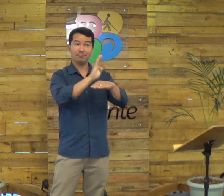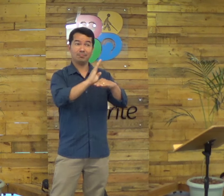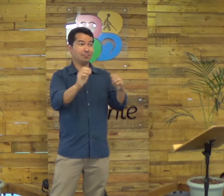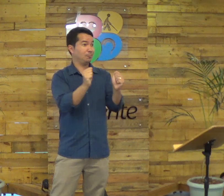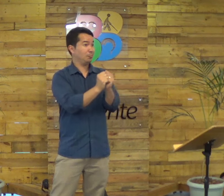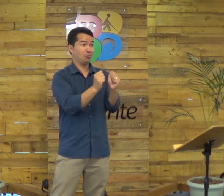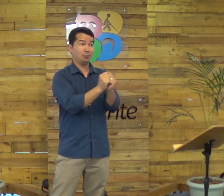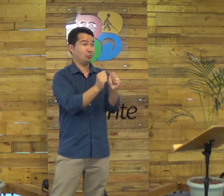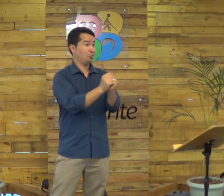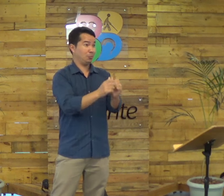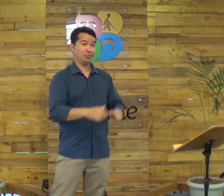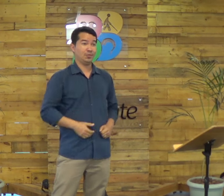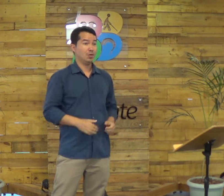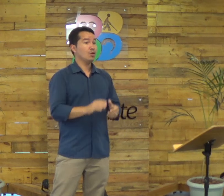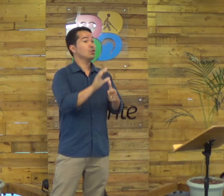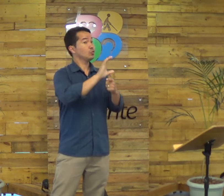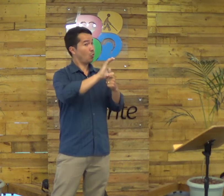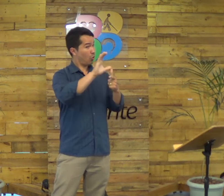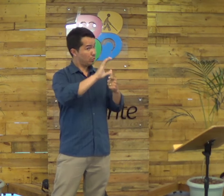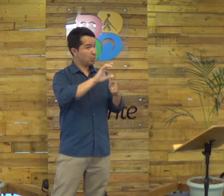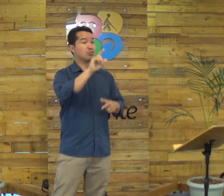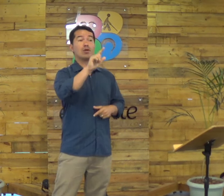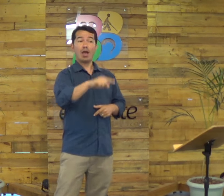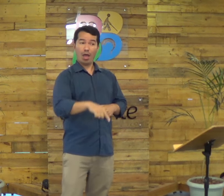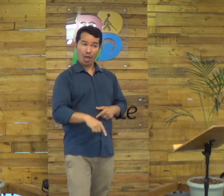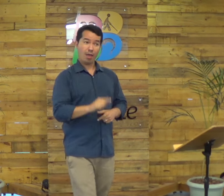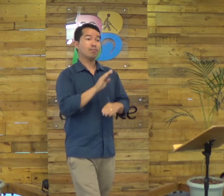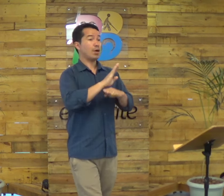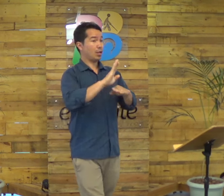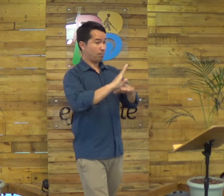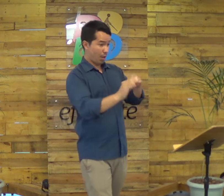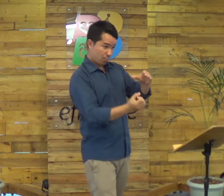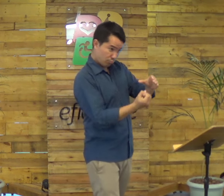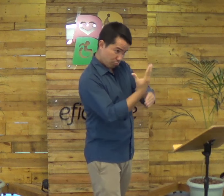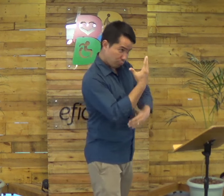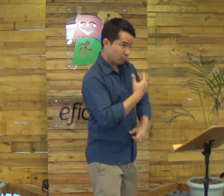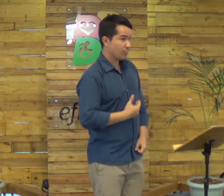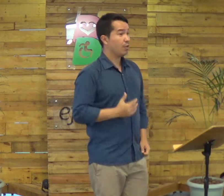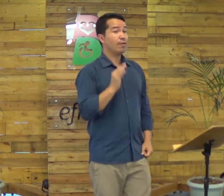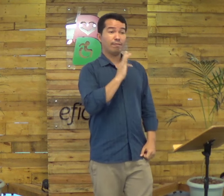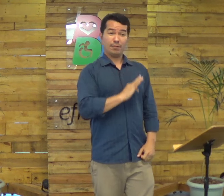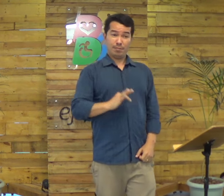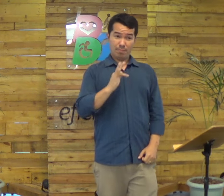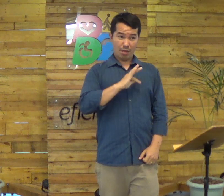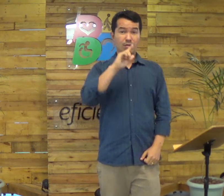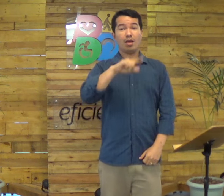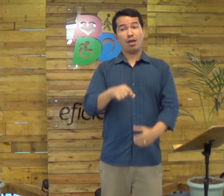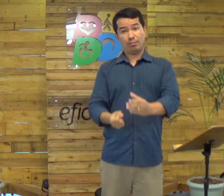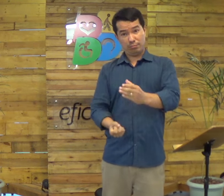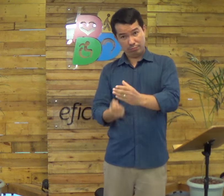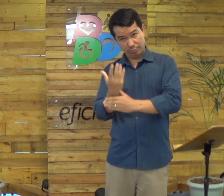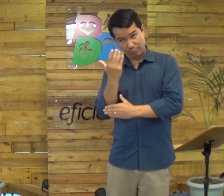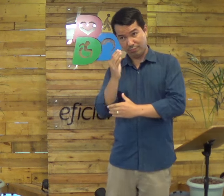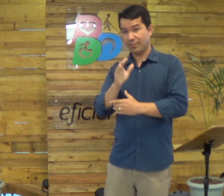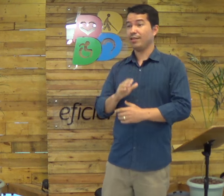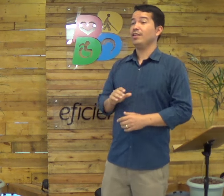Ele fundou as igrejas com Barnabé. Aí eles de Corinto, Barnabé ajudou a fundar. Lódias